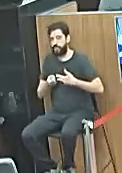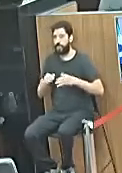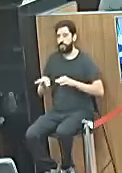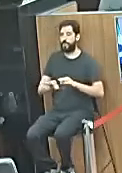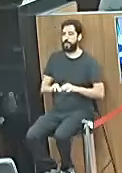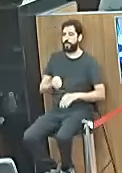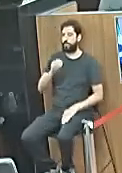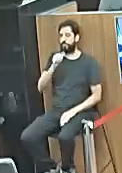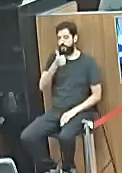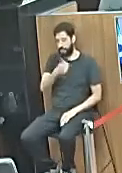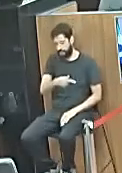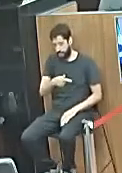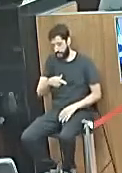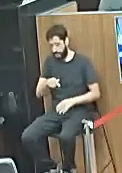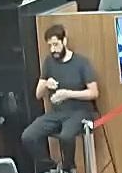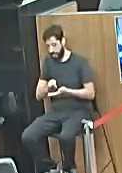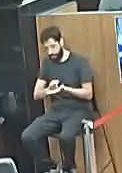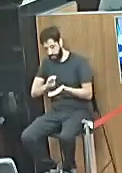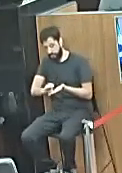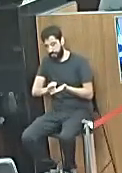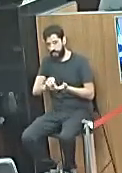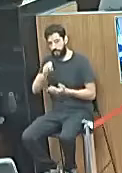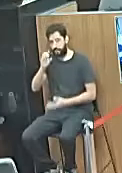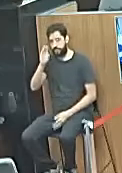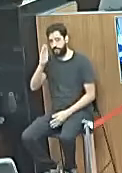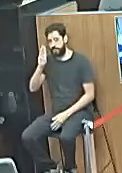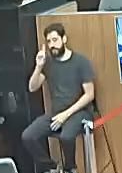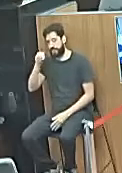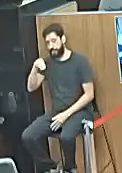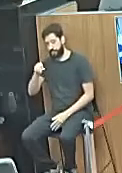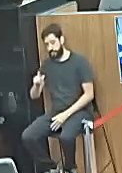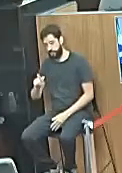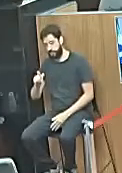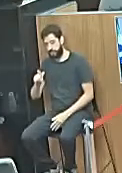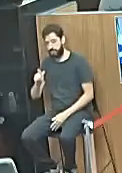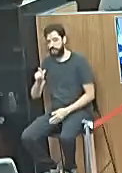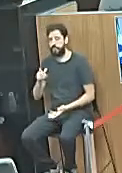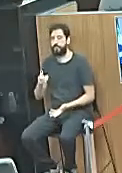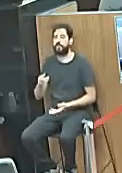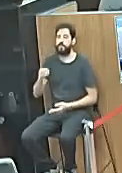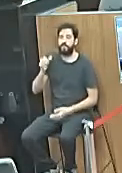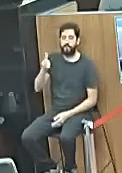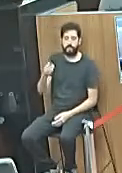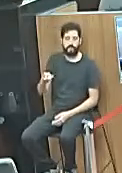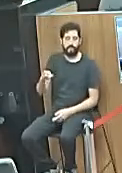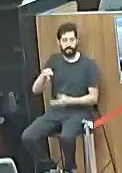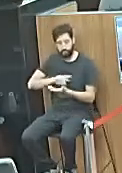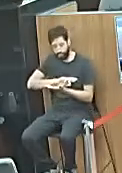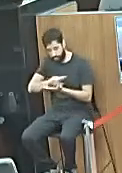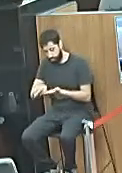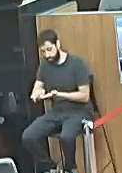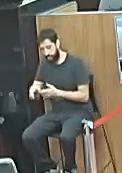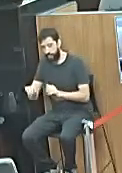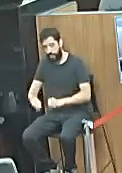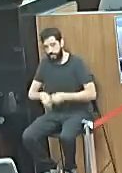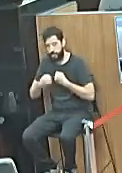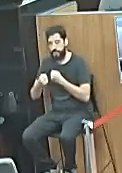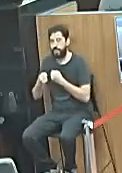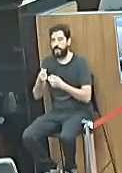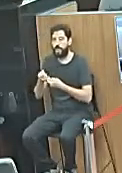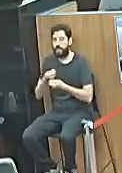capitalização do bdmg investimentos 63 minas gerais diversificação e fortalecimento da economia